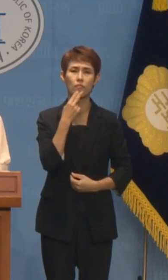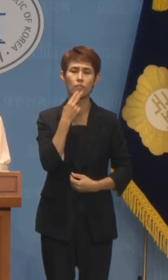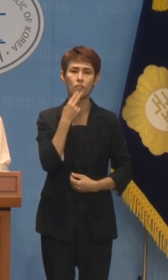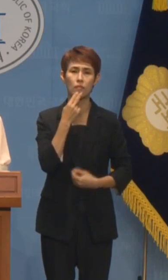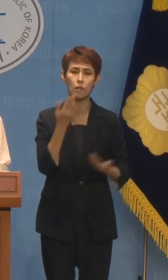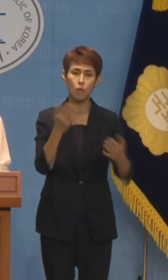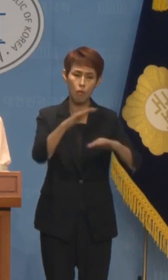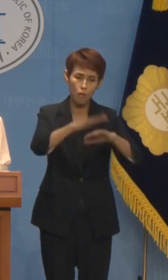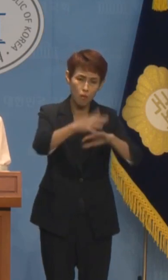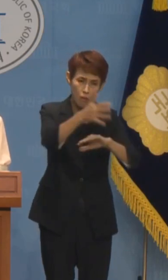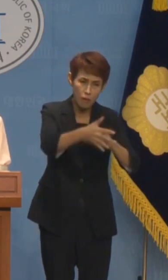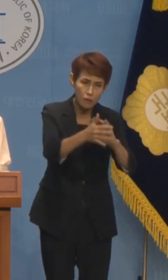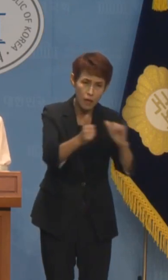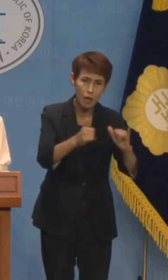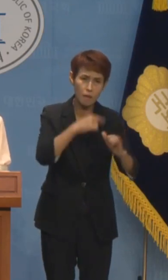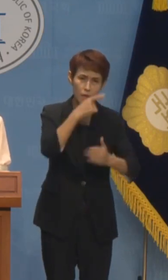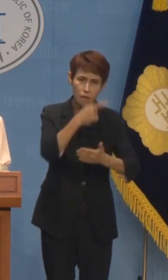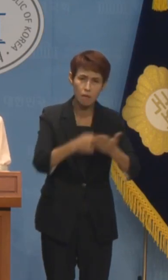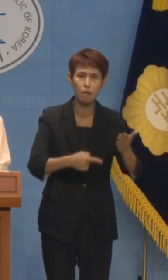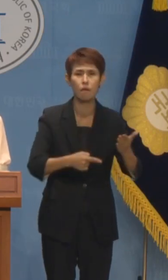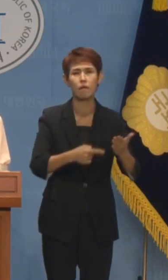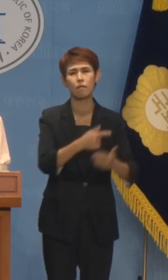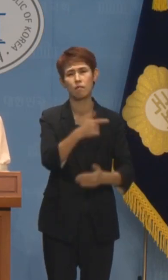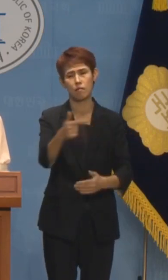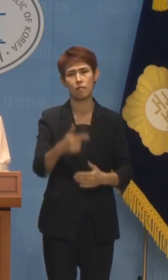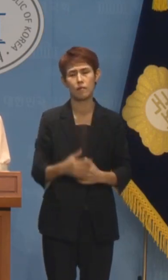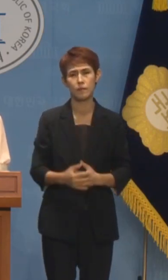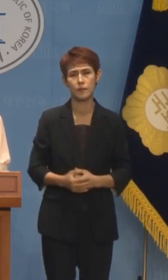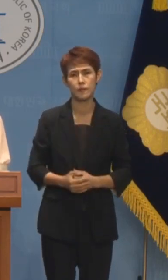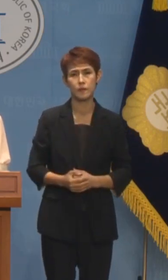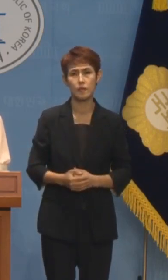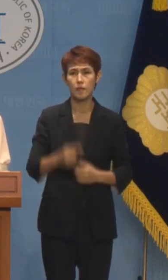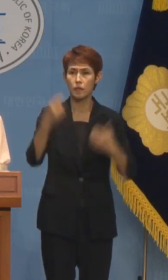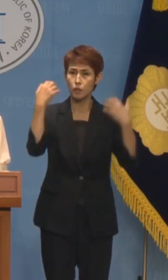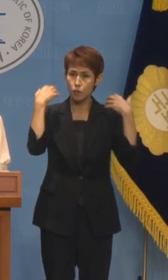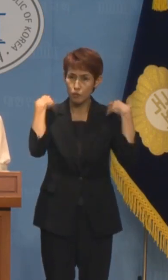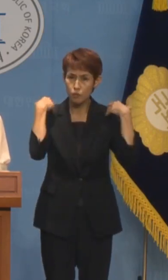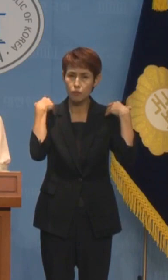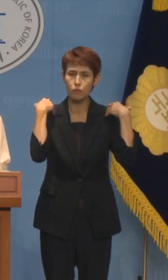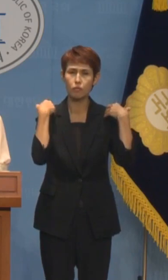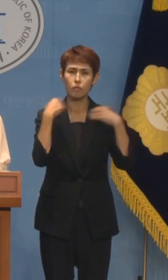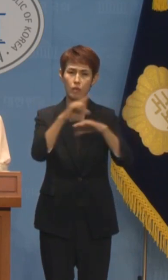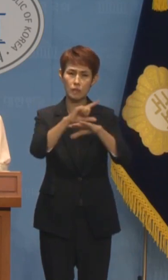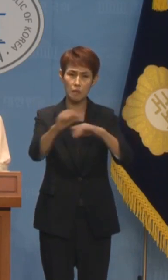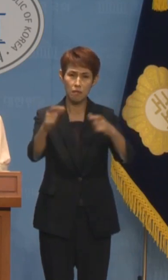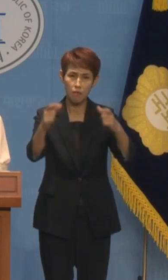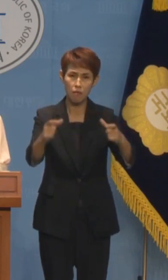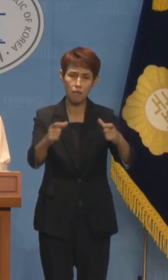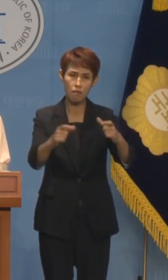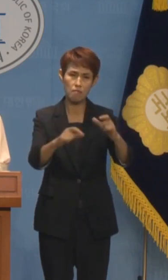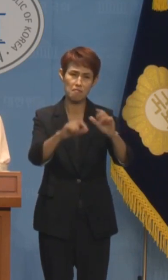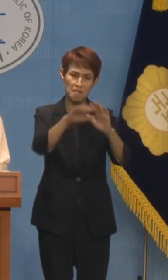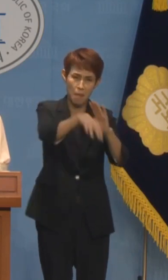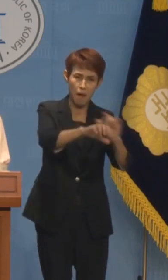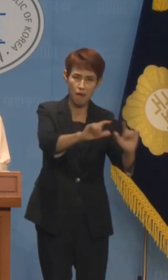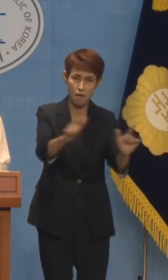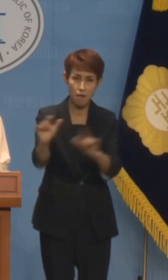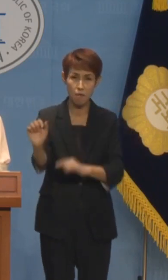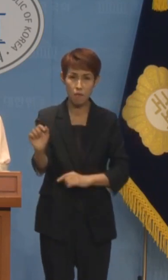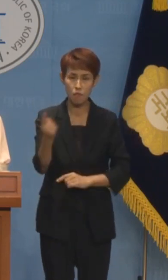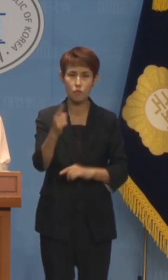농민들만 피해를 떠안고 있습니다 정부와 지자체의 난개발로 농촌 지역